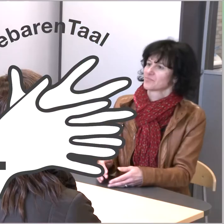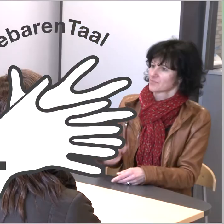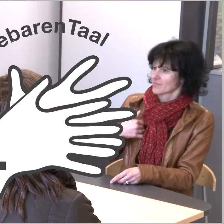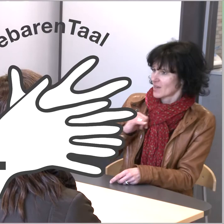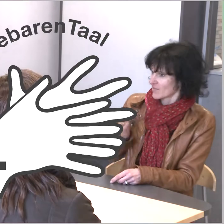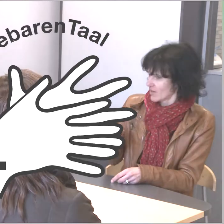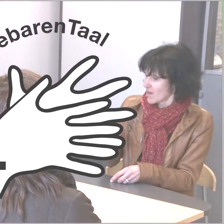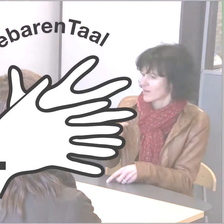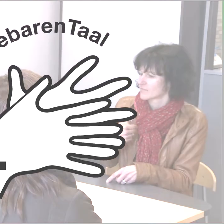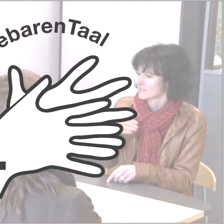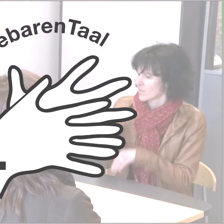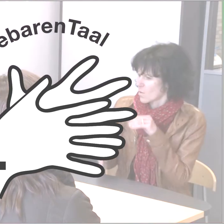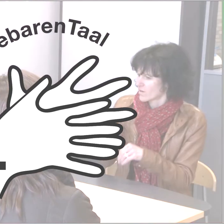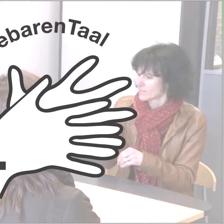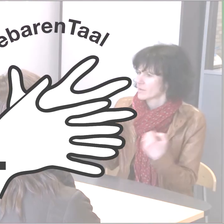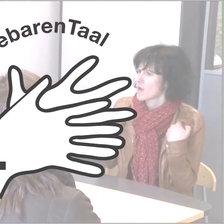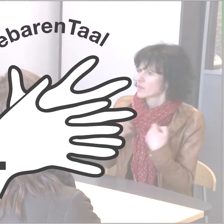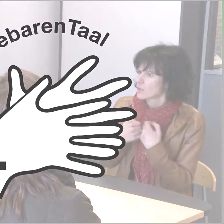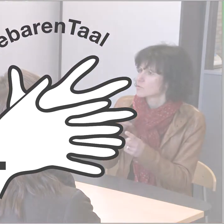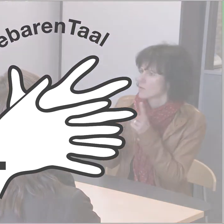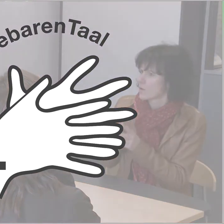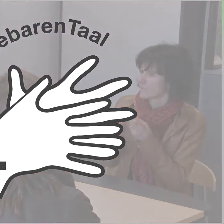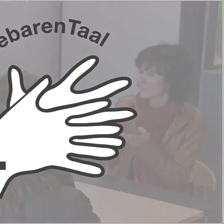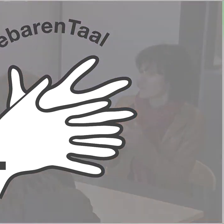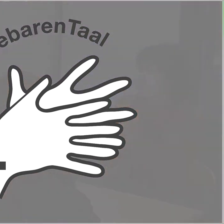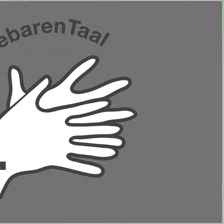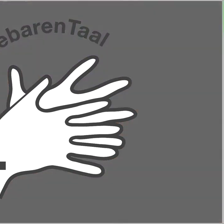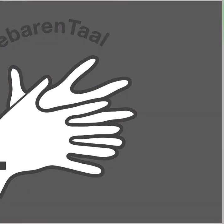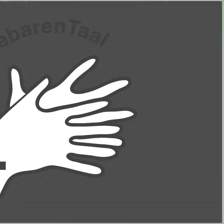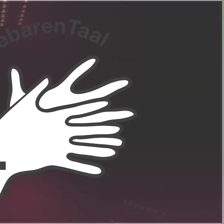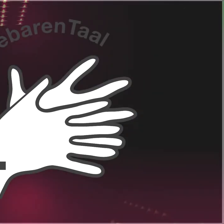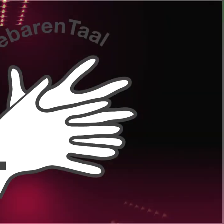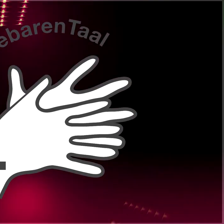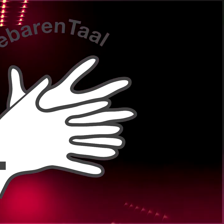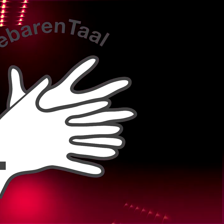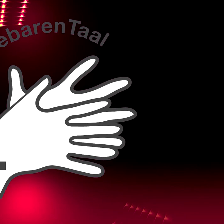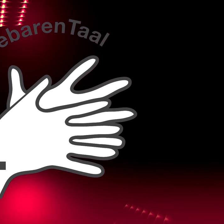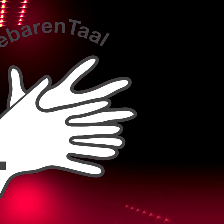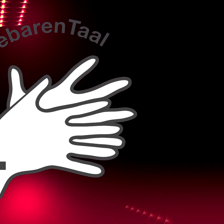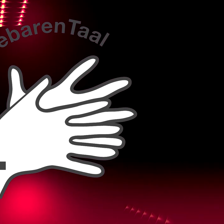Ik heb een vraag voor u over de premie die mantelzorg.